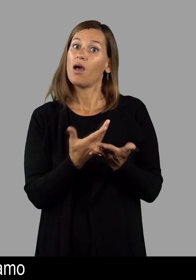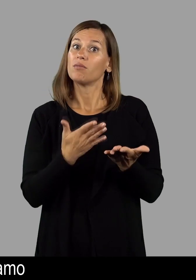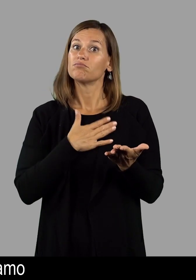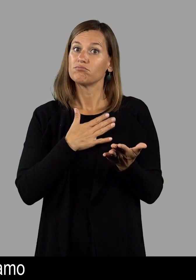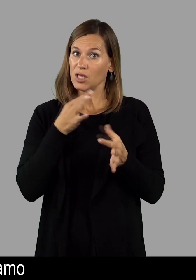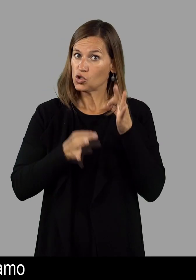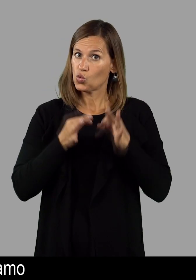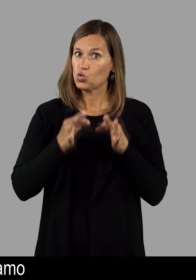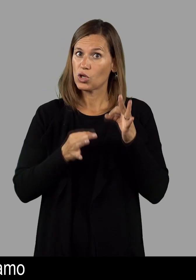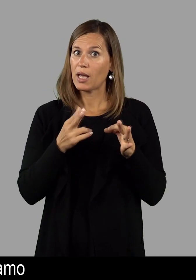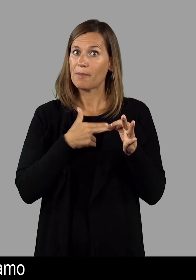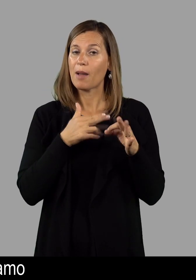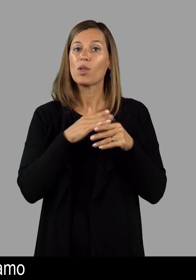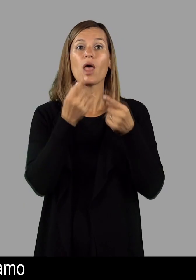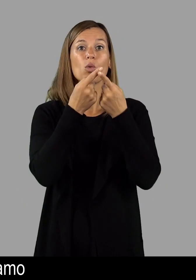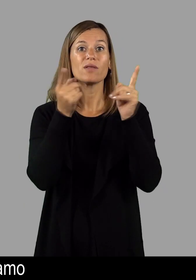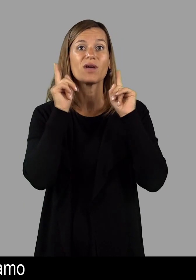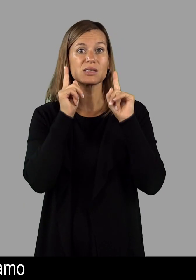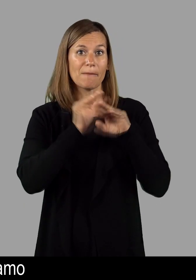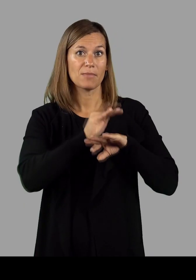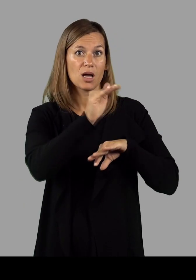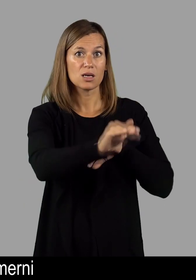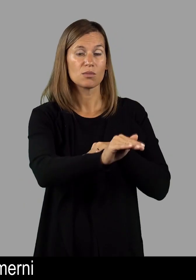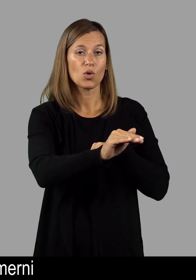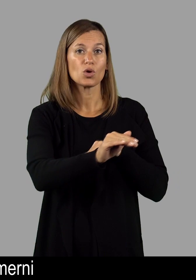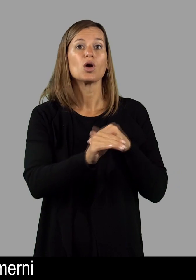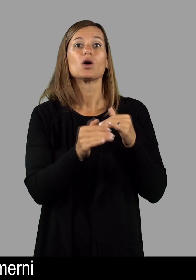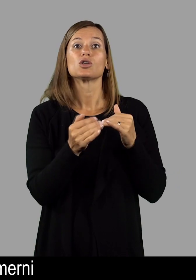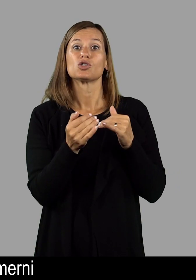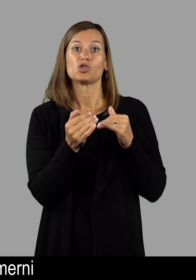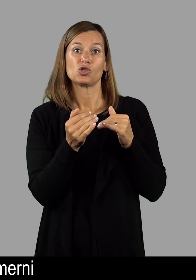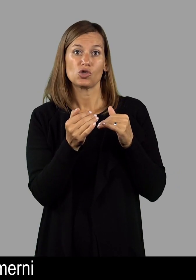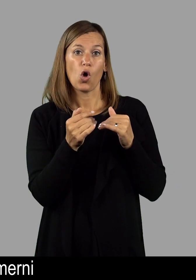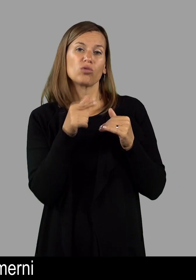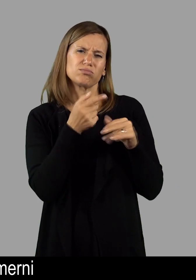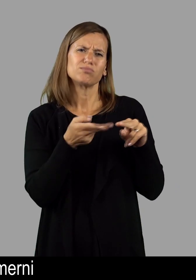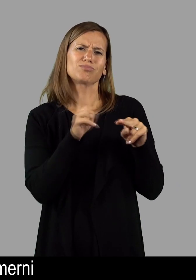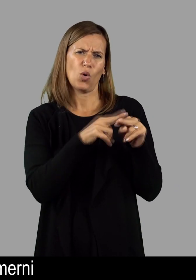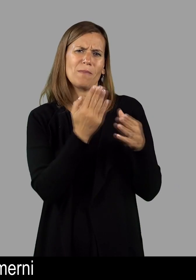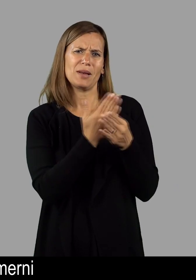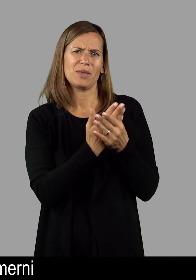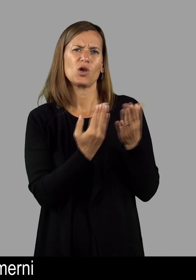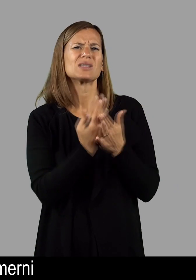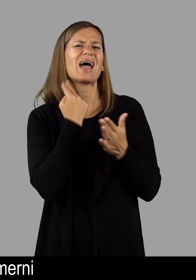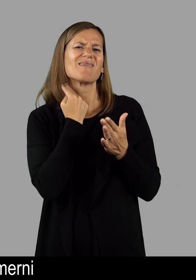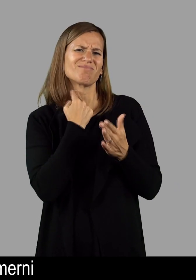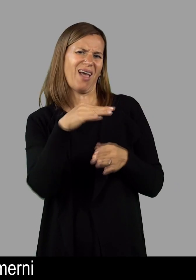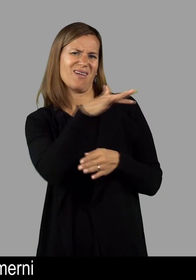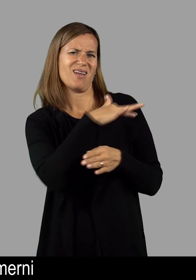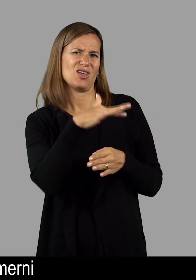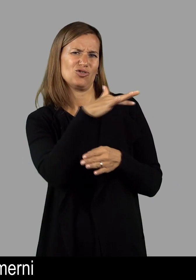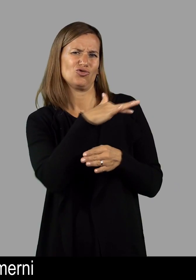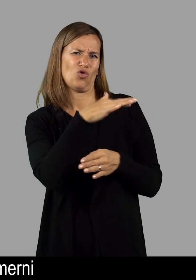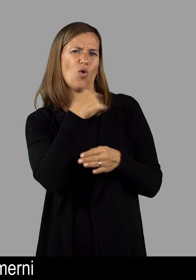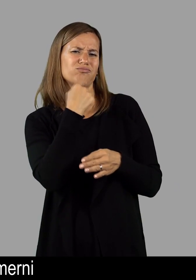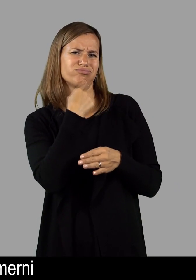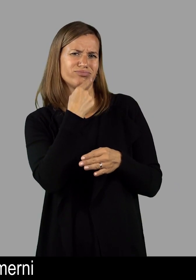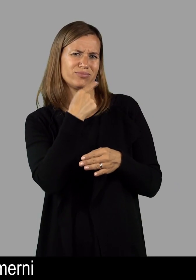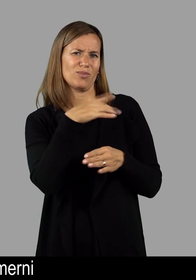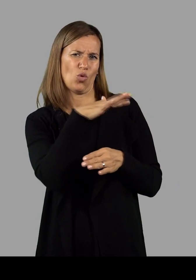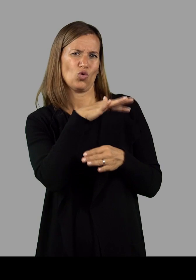na izkušnje, ki jih imamo na Univerzi v Mariboru, so trenutno ti sistemi bolj primerni za angleško govoreče